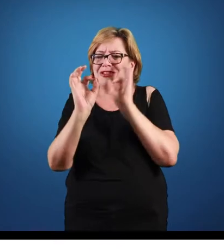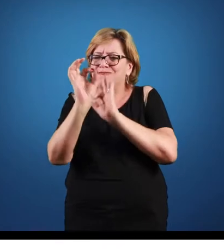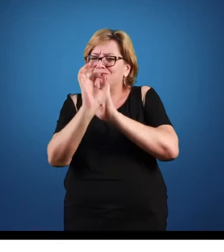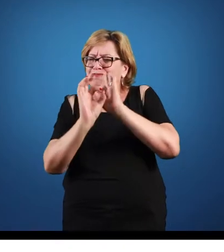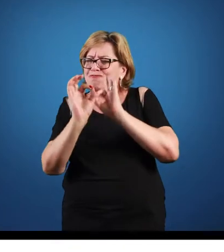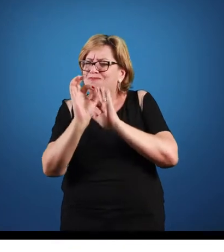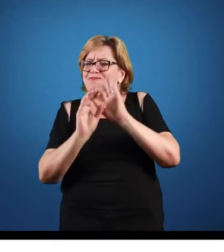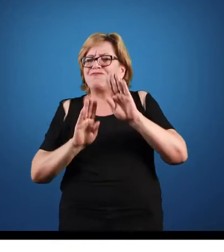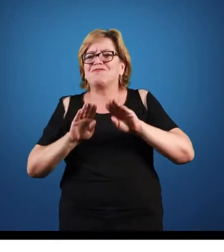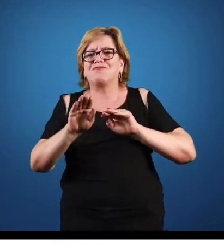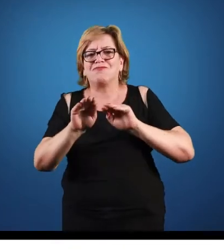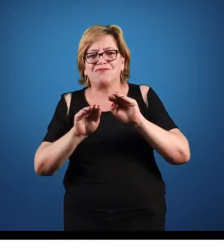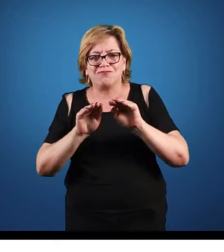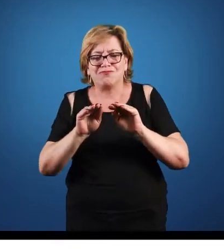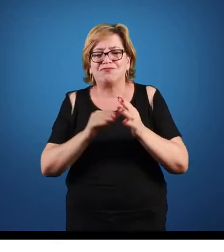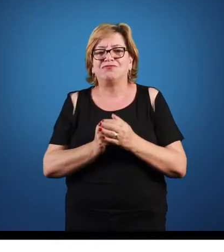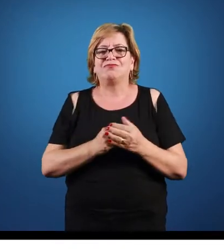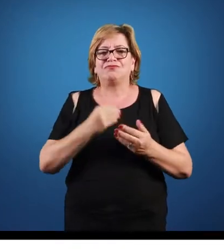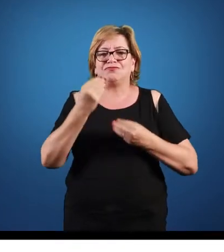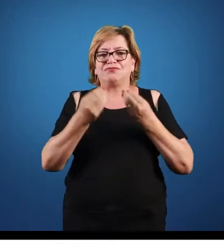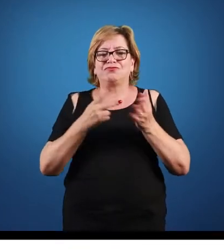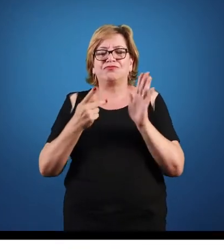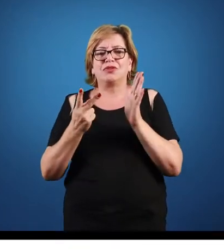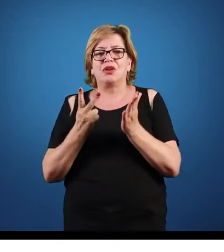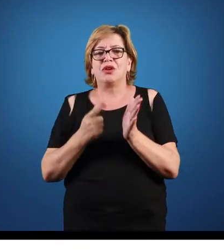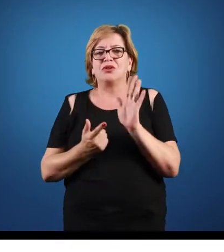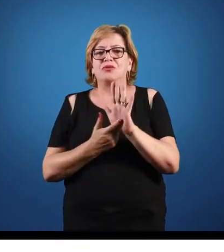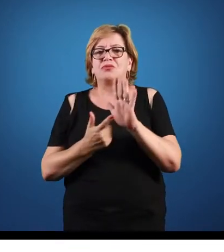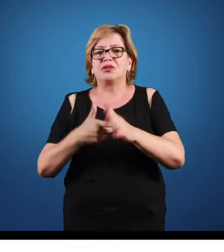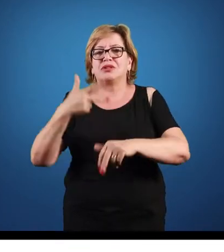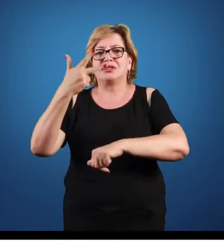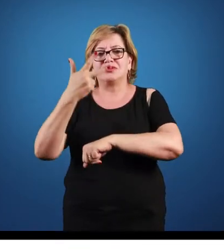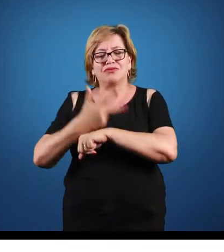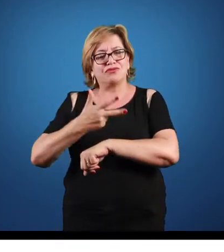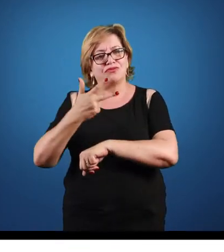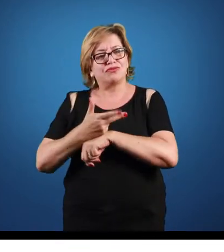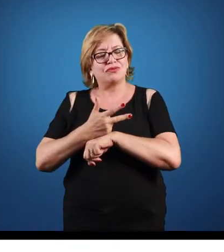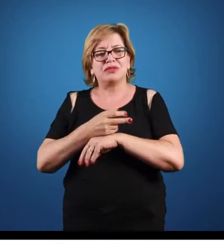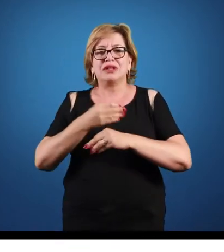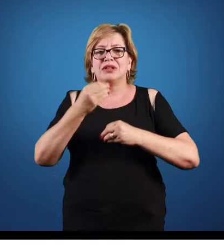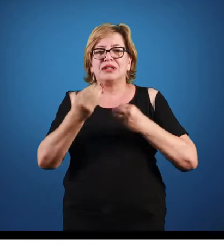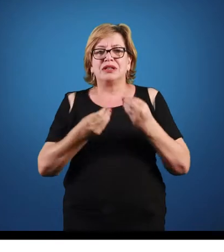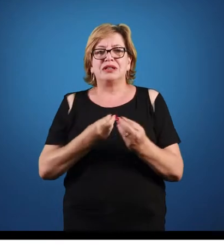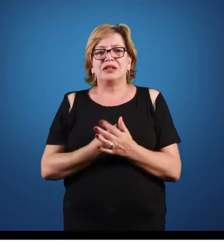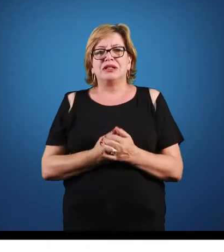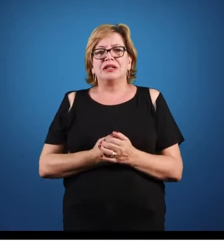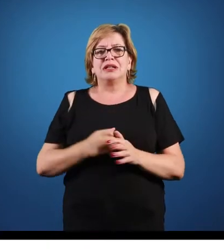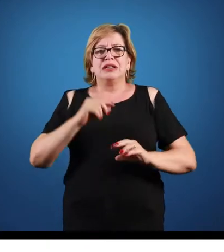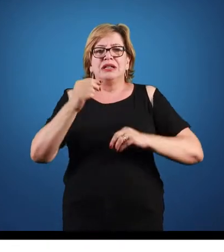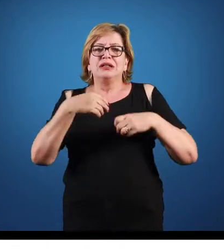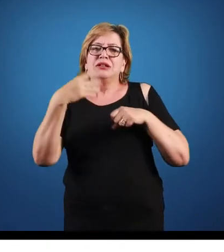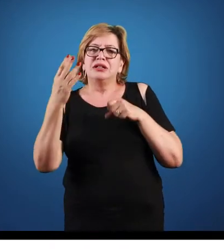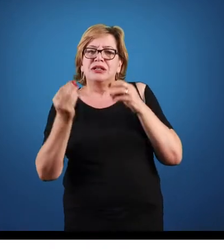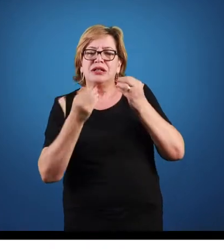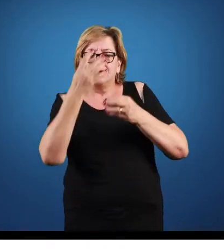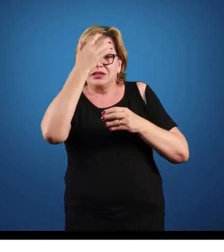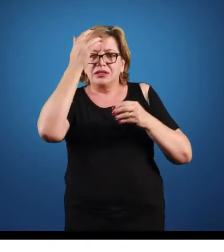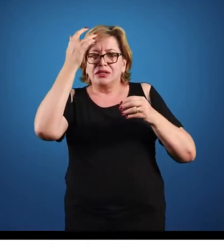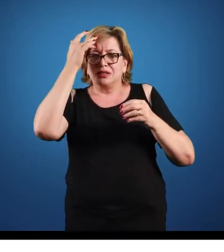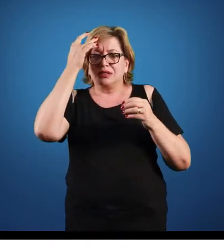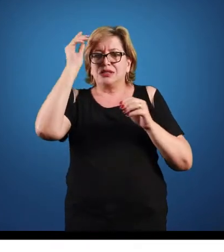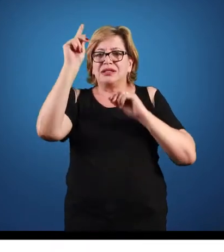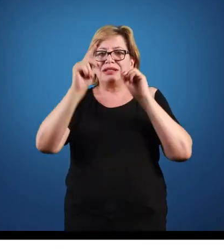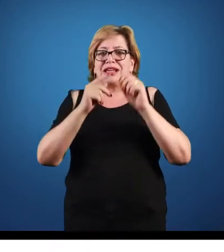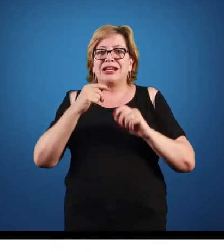acompanhando a mudança movimento aparece nos vídeos do harry causin mas conhecido o é um